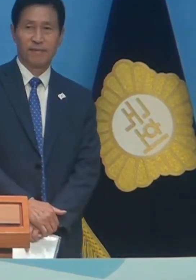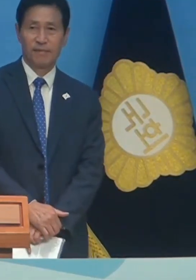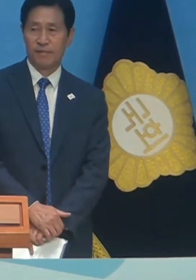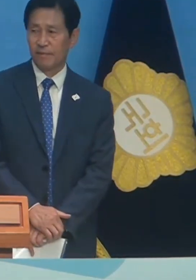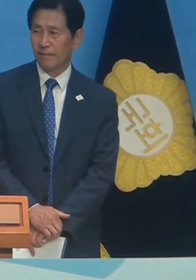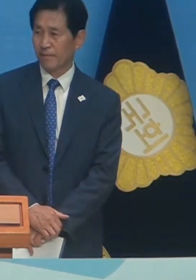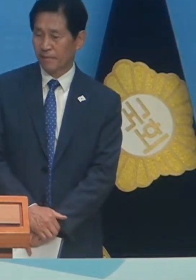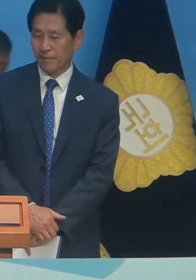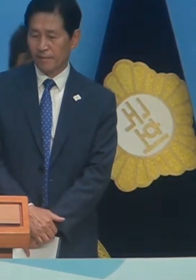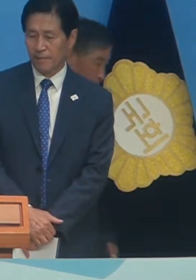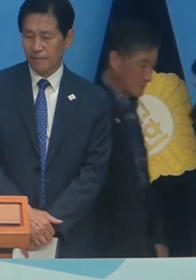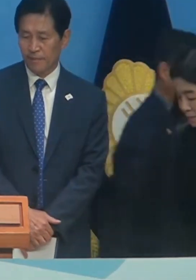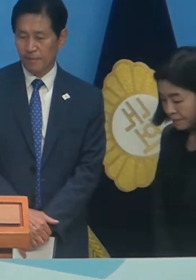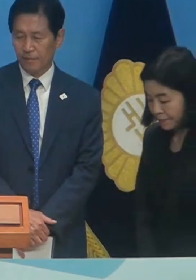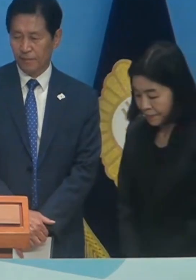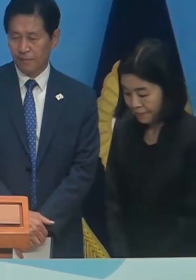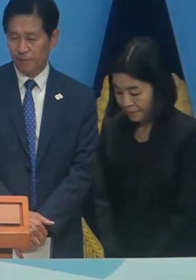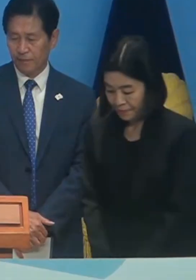앞으로.